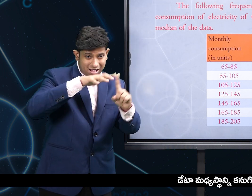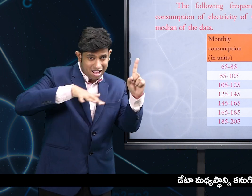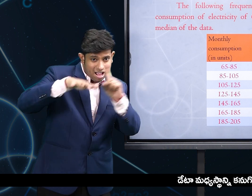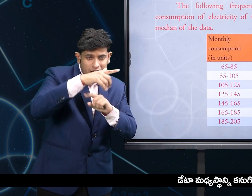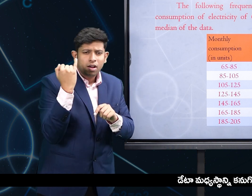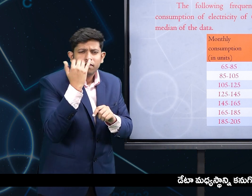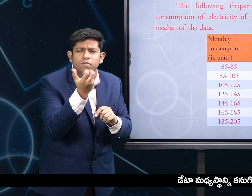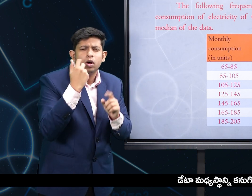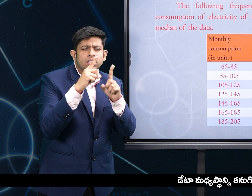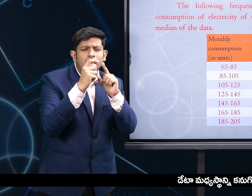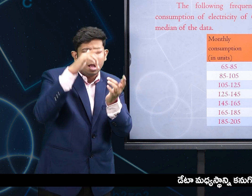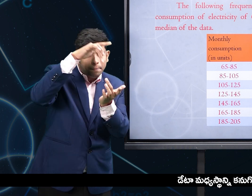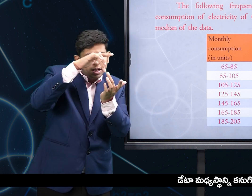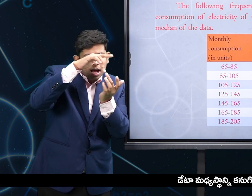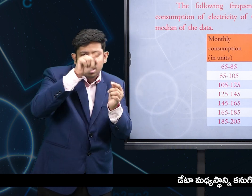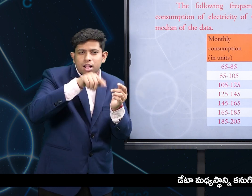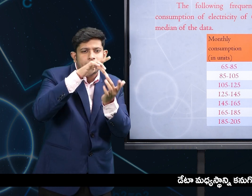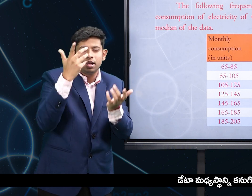మధ్యస్థాన్ని కనుగొనండి.